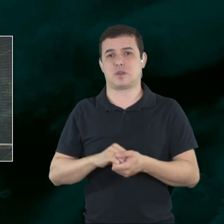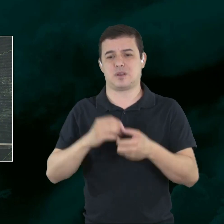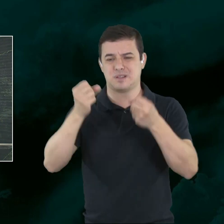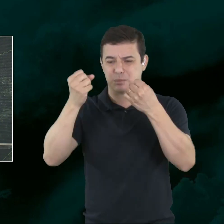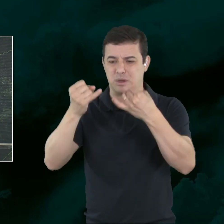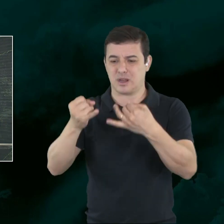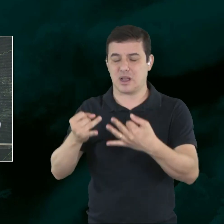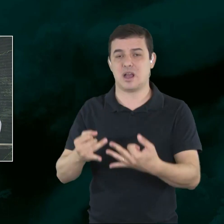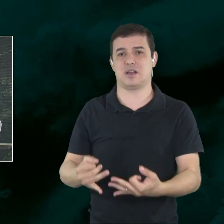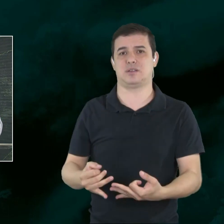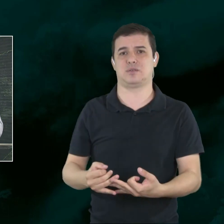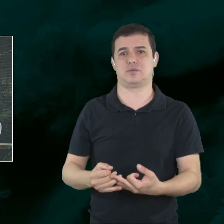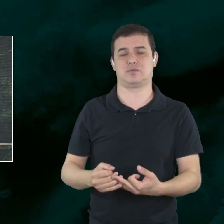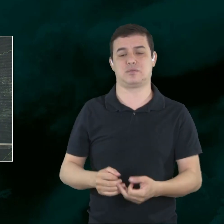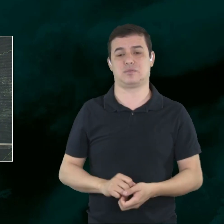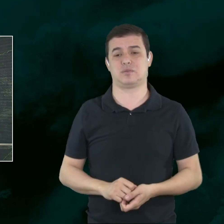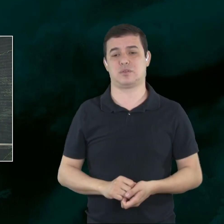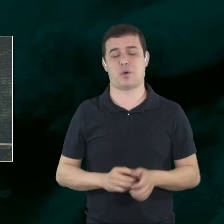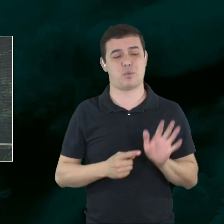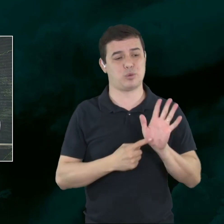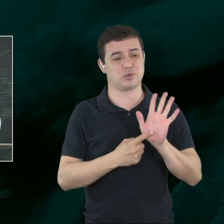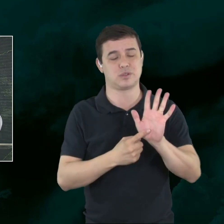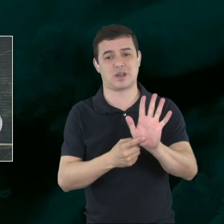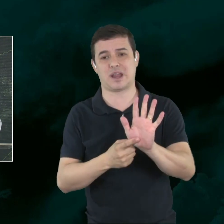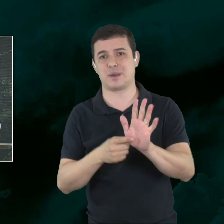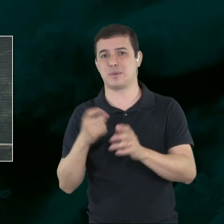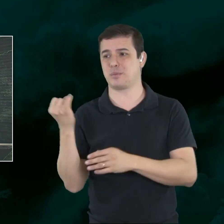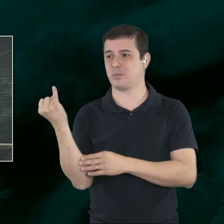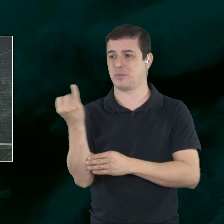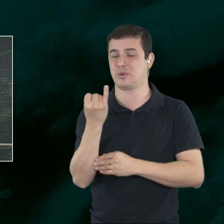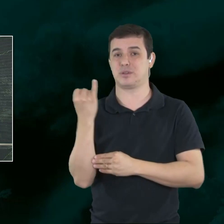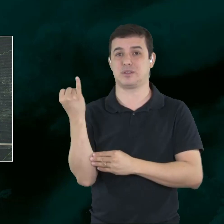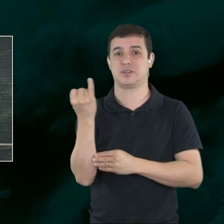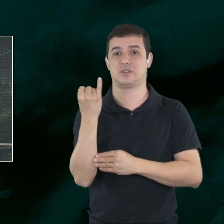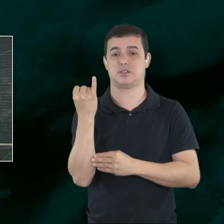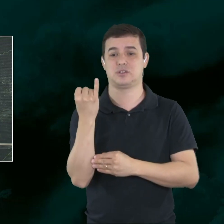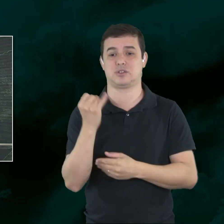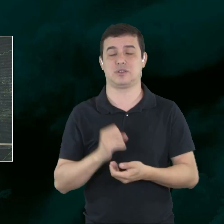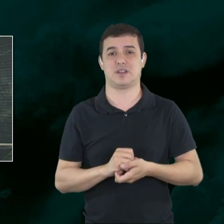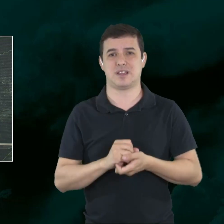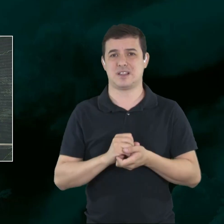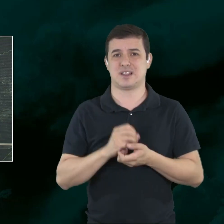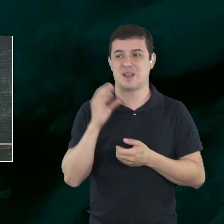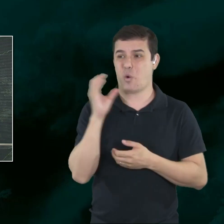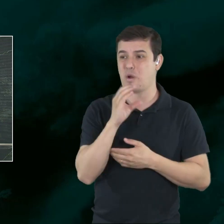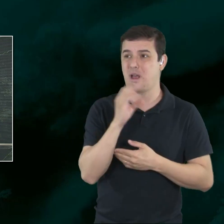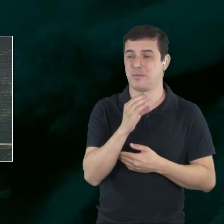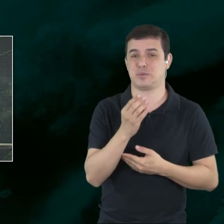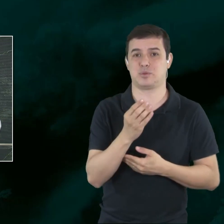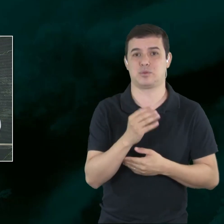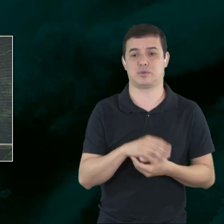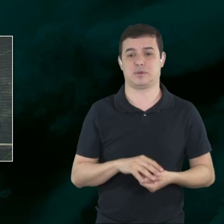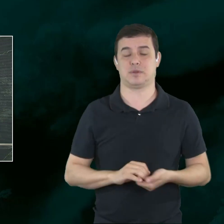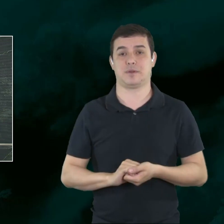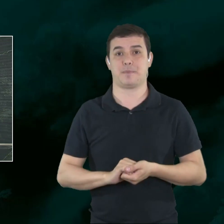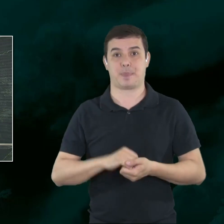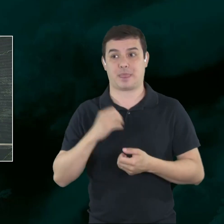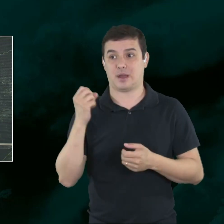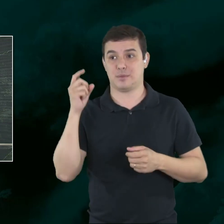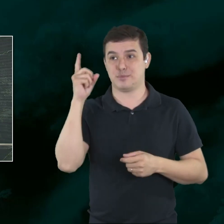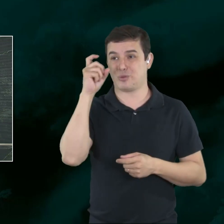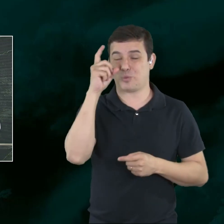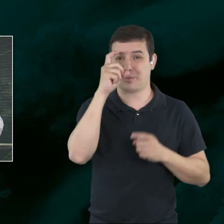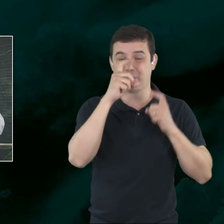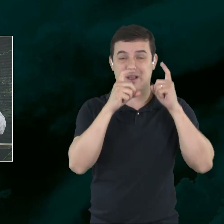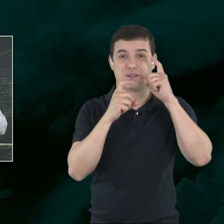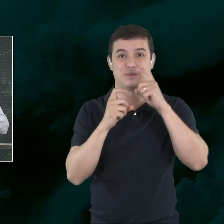esclarecido isso. É urgente, irmãos, não estou aqui preocupado em falar uma boa pregação, estou preocupado,